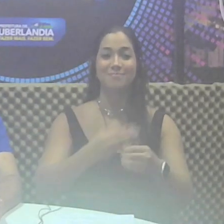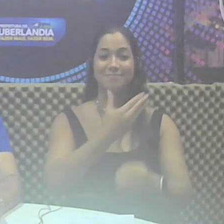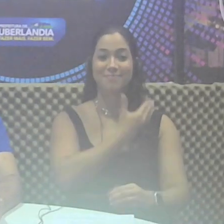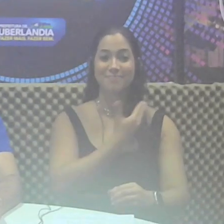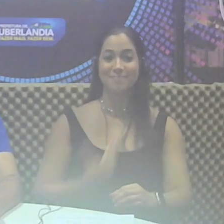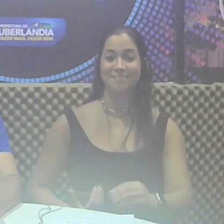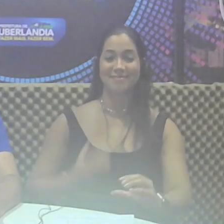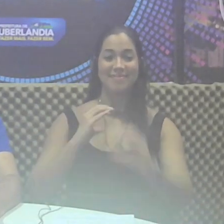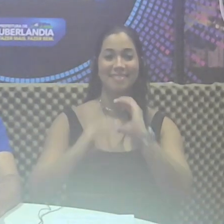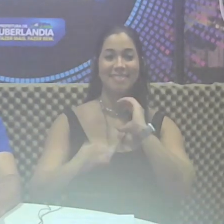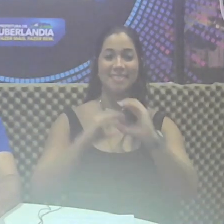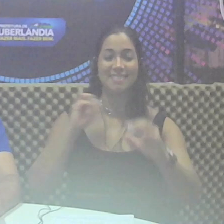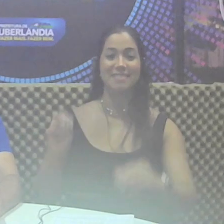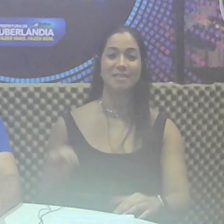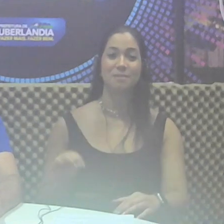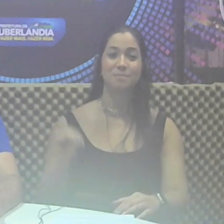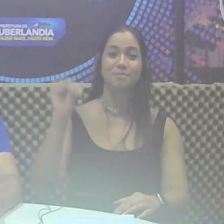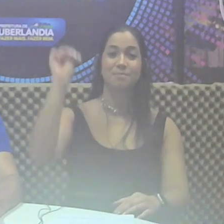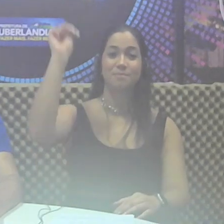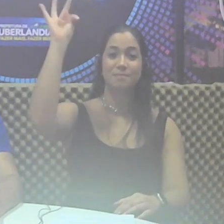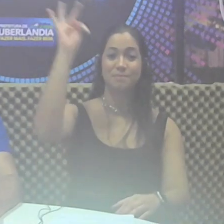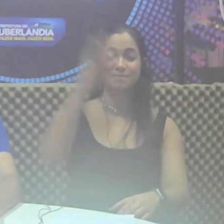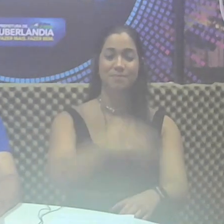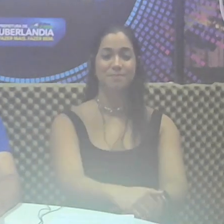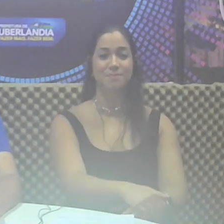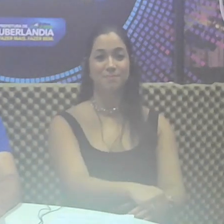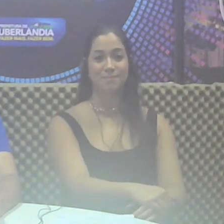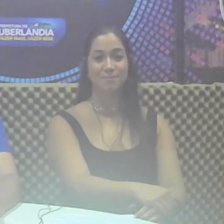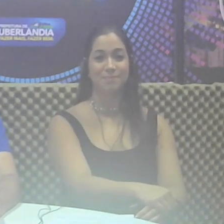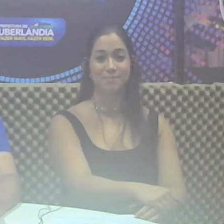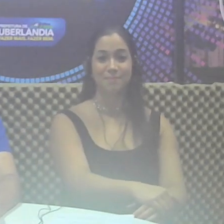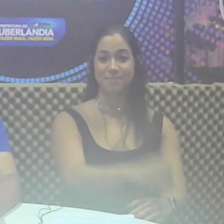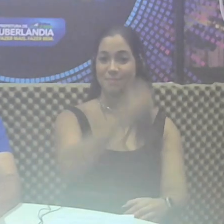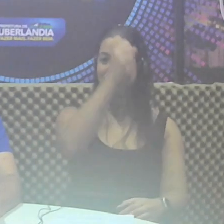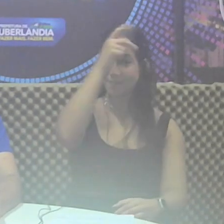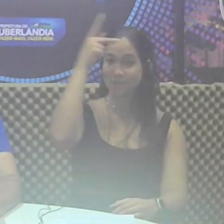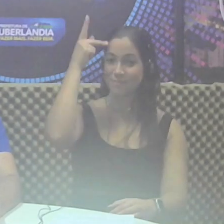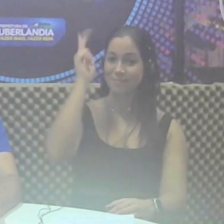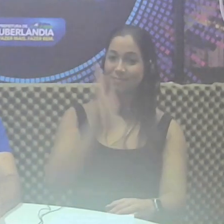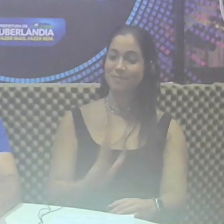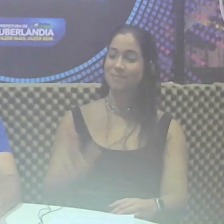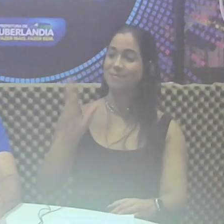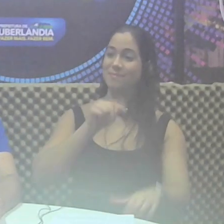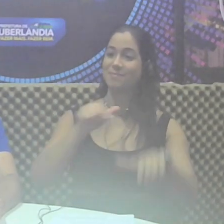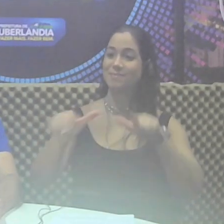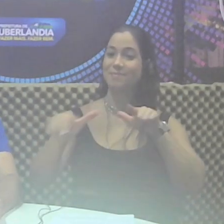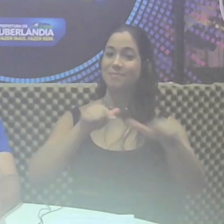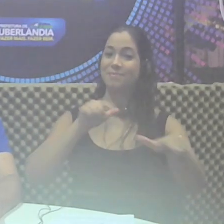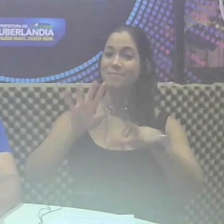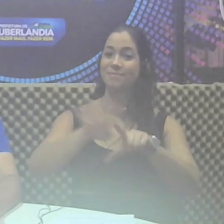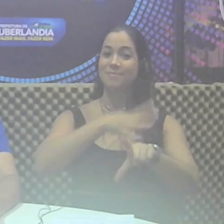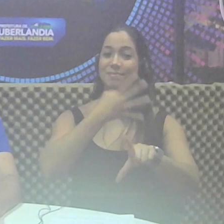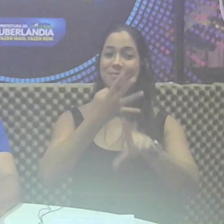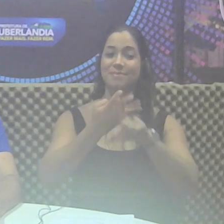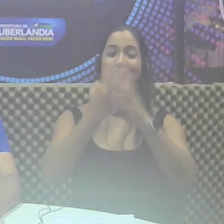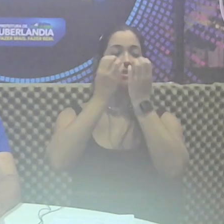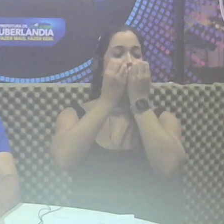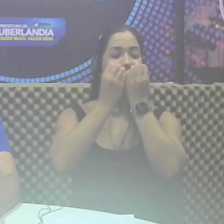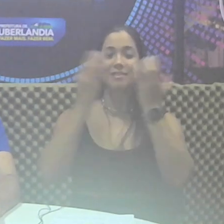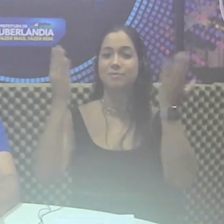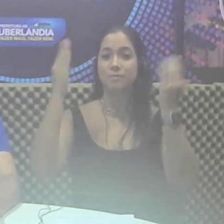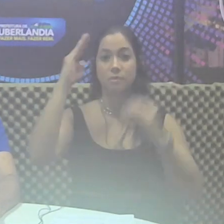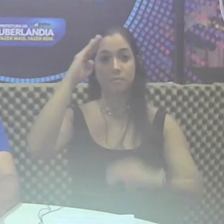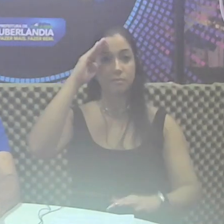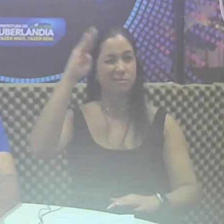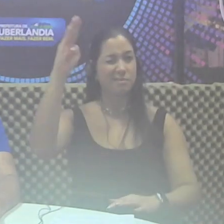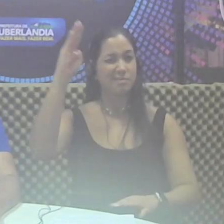Secretário Municipal de Governo e Comunicação, Marco Túlio de Castro Kaliman. Prefeitura de Uberlândia. Fazer mais,